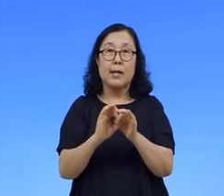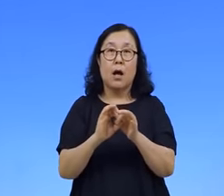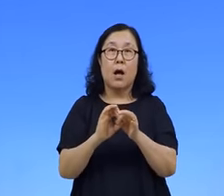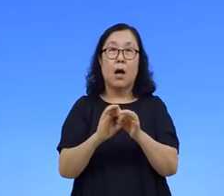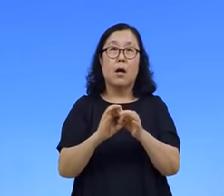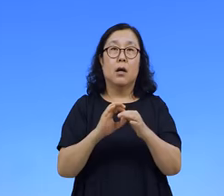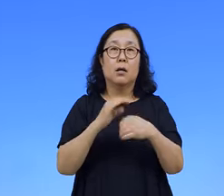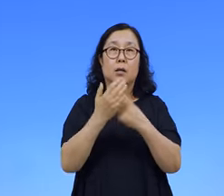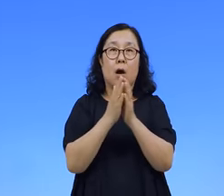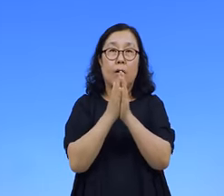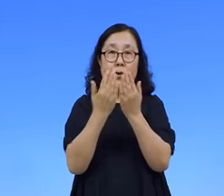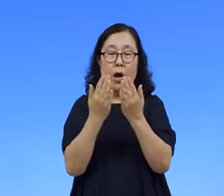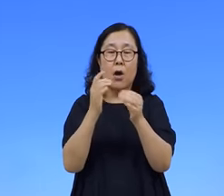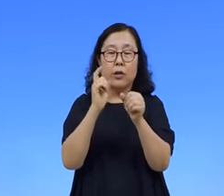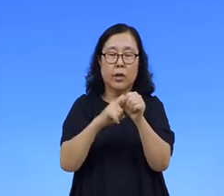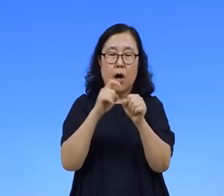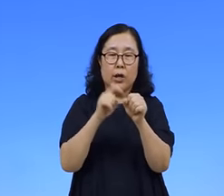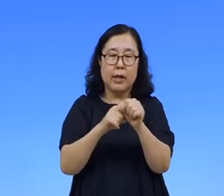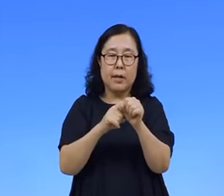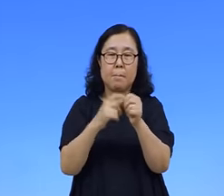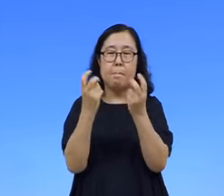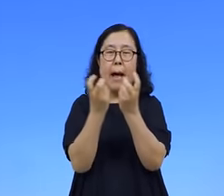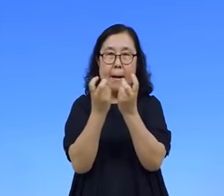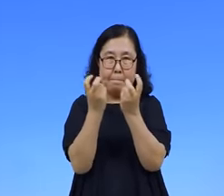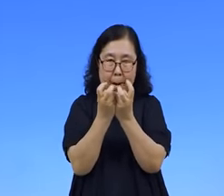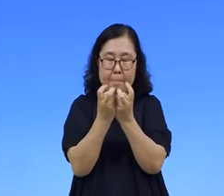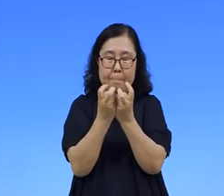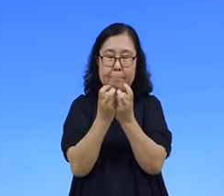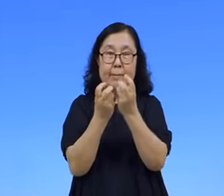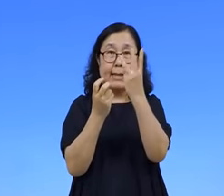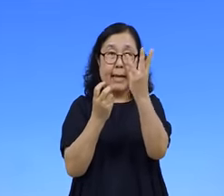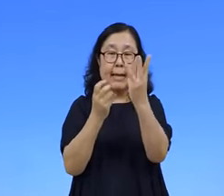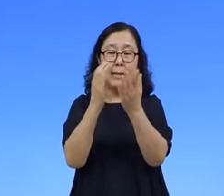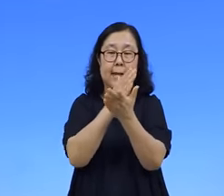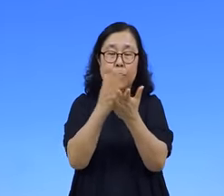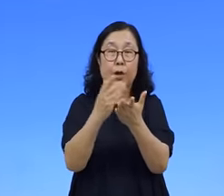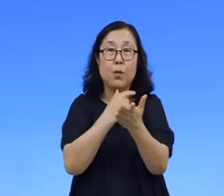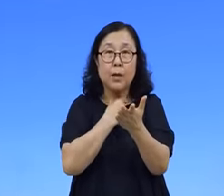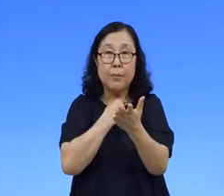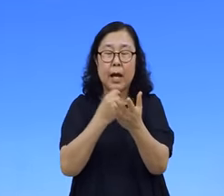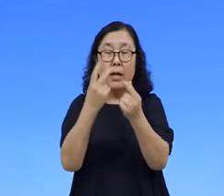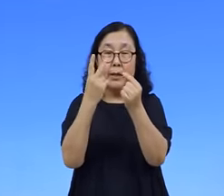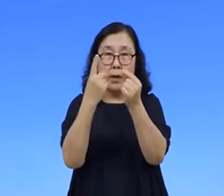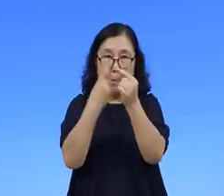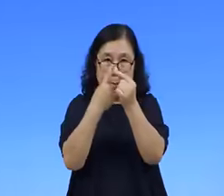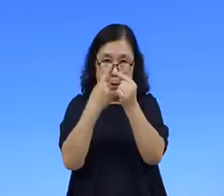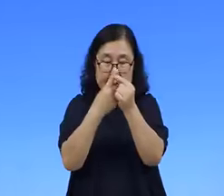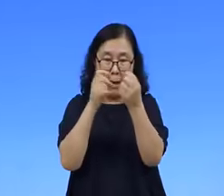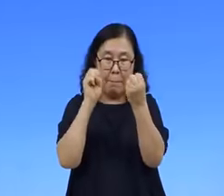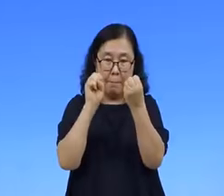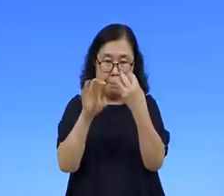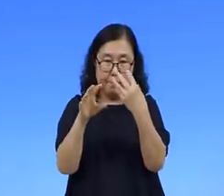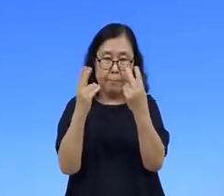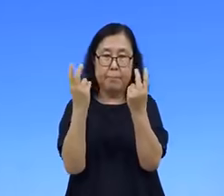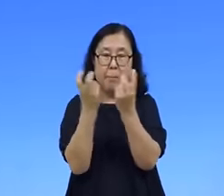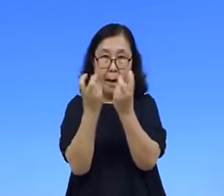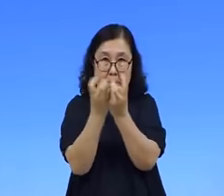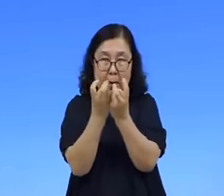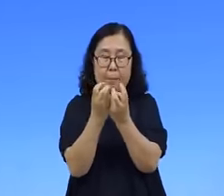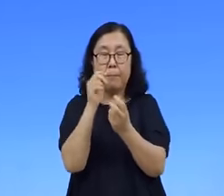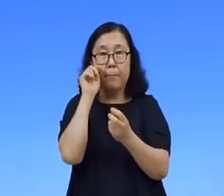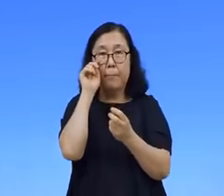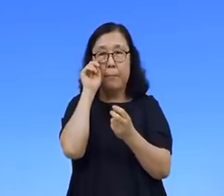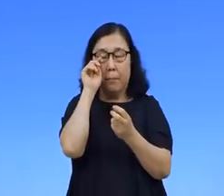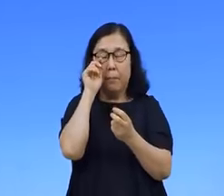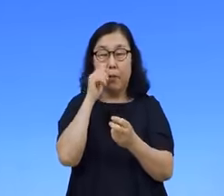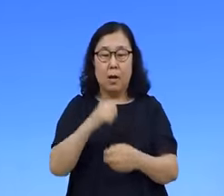성경적인 대안 세 가지를 좀 나누어 보려고 하는데요. 첫 번째로 분노 조절을 위한 성경적인 대안이 뭐냐?